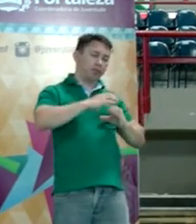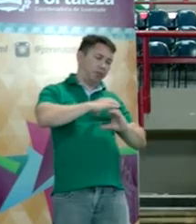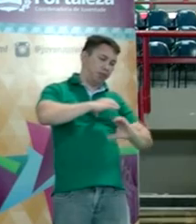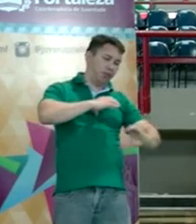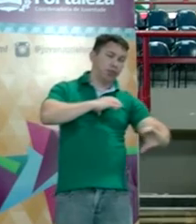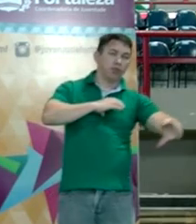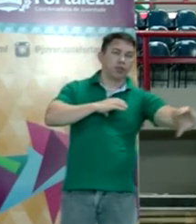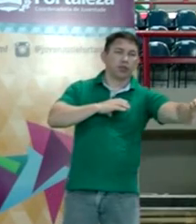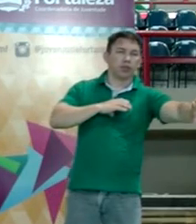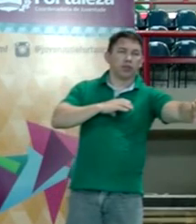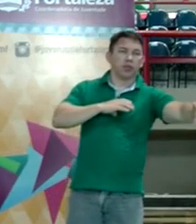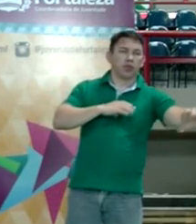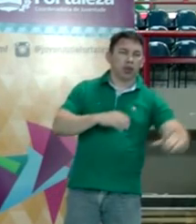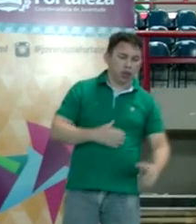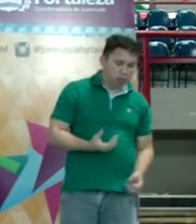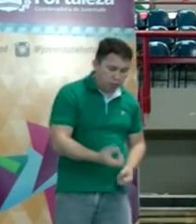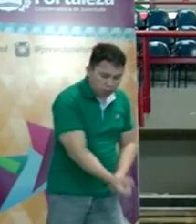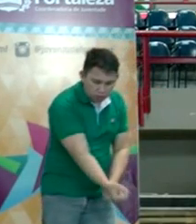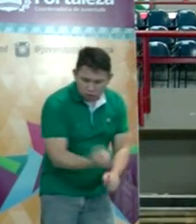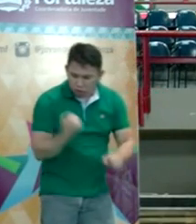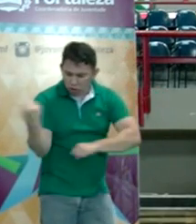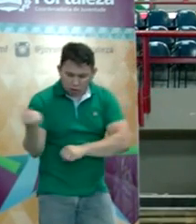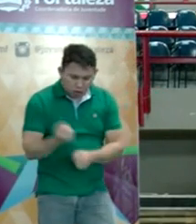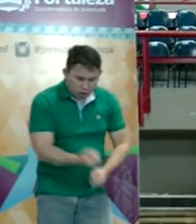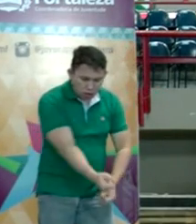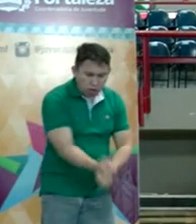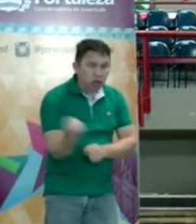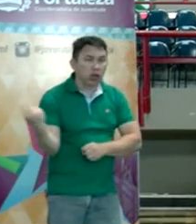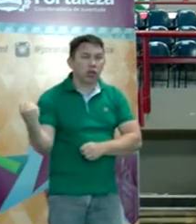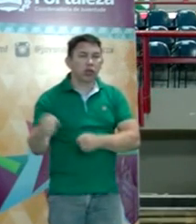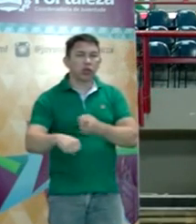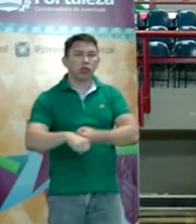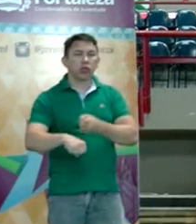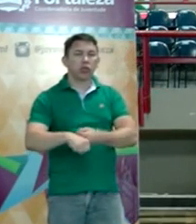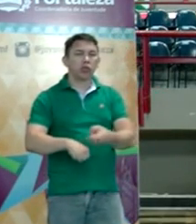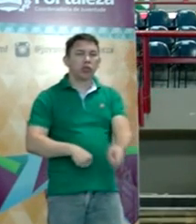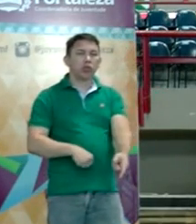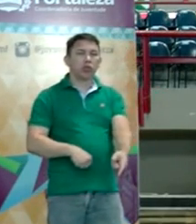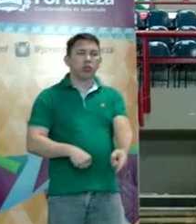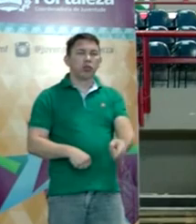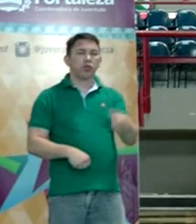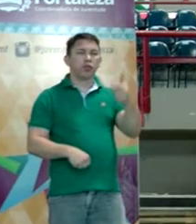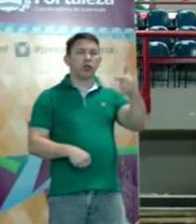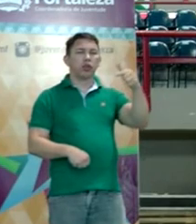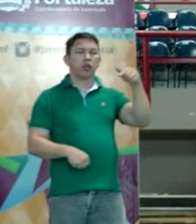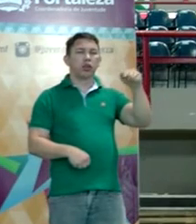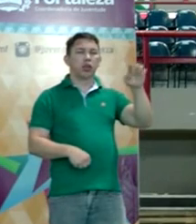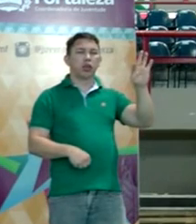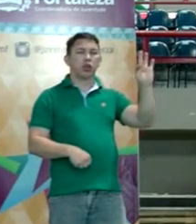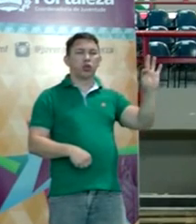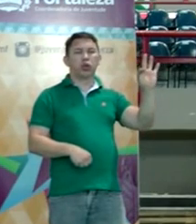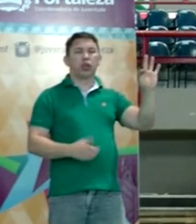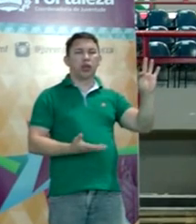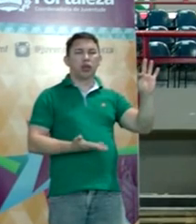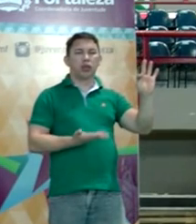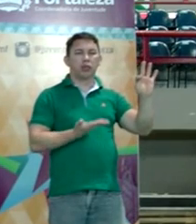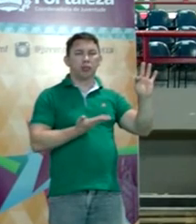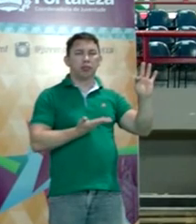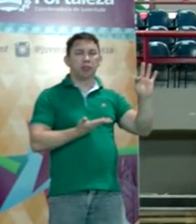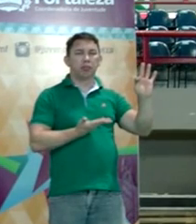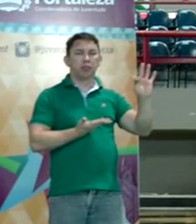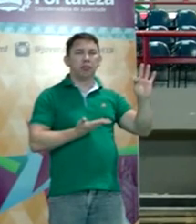quê? Porque o esgoto é para levar lixo líquido, não lixo sólido. Então o pessoal, muitas